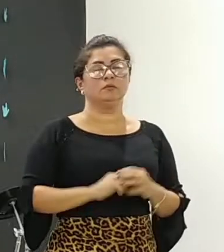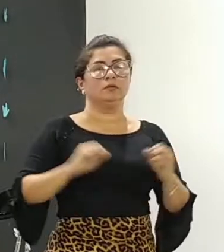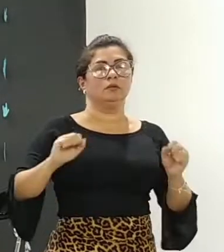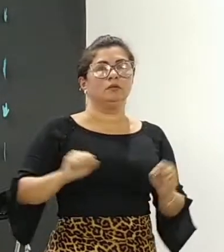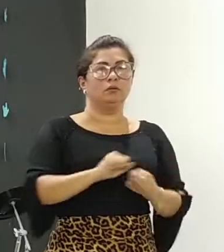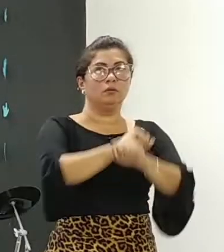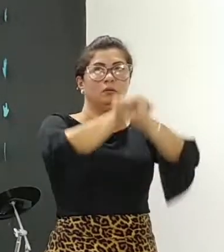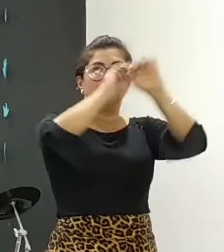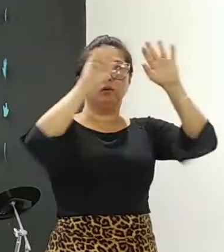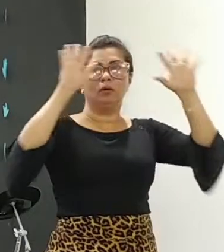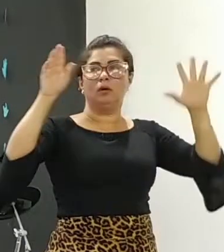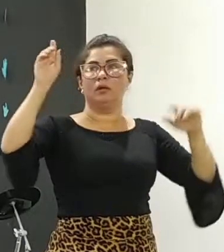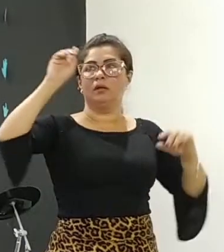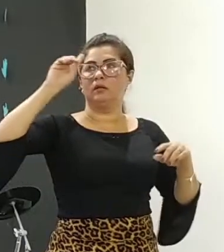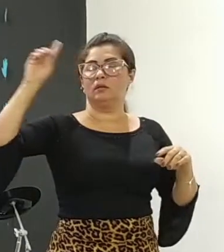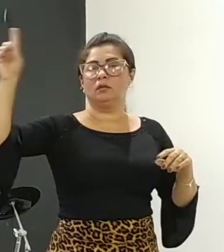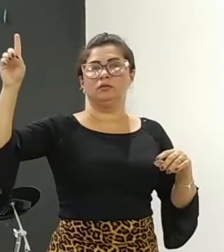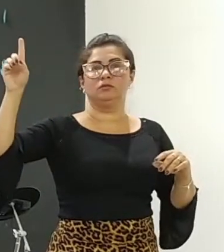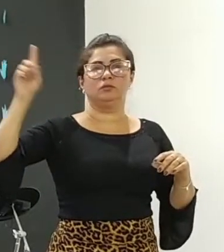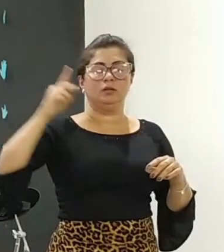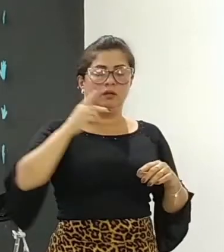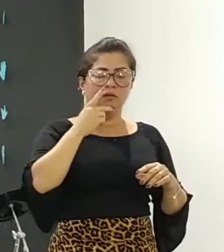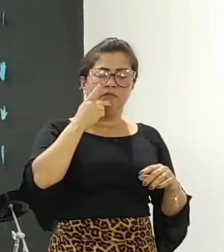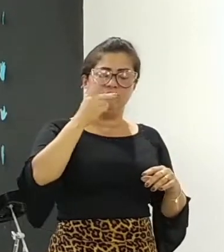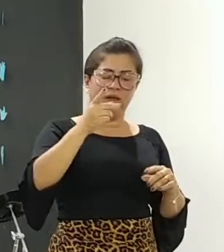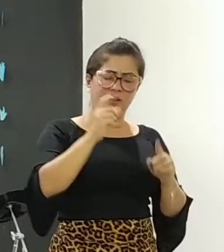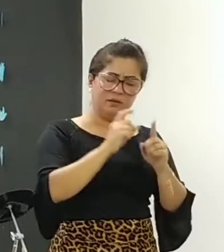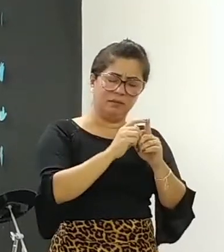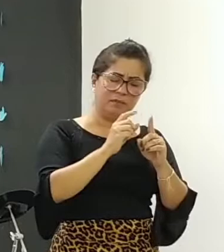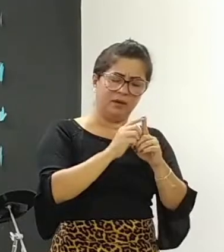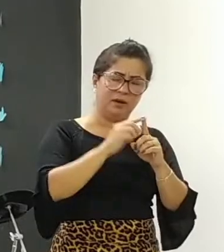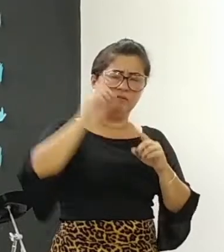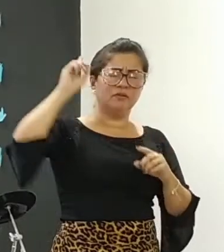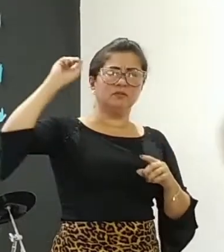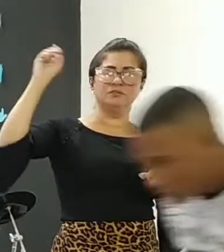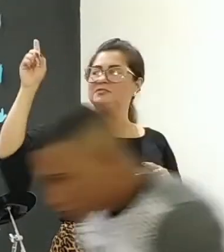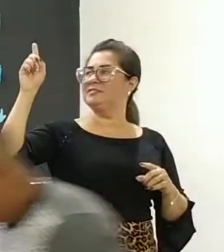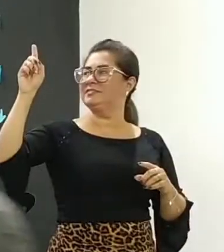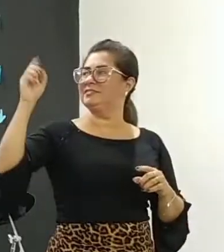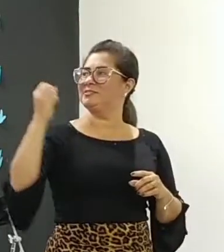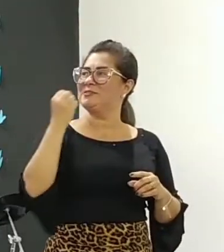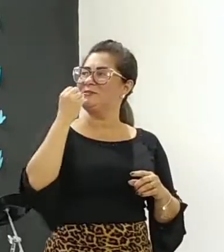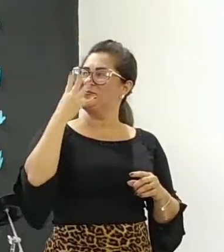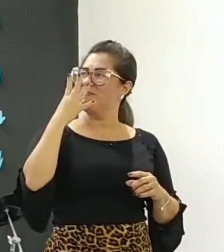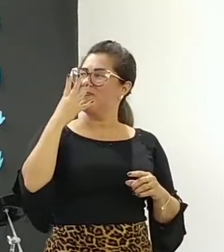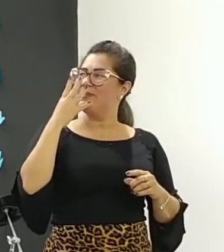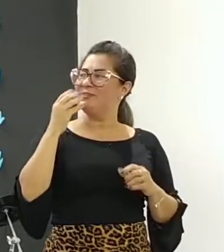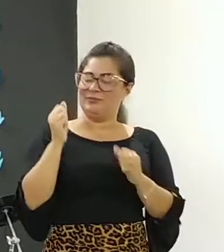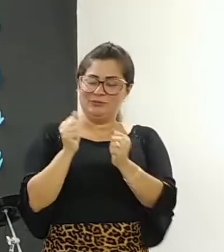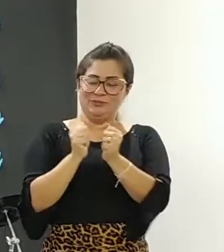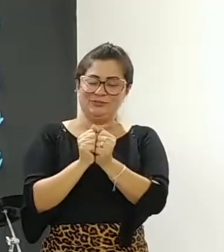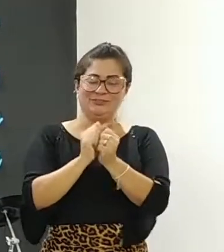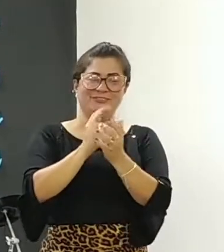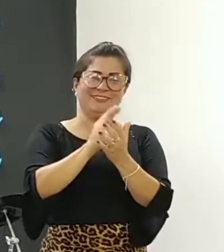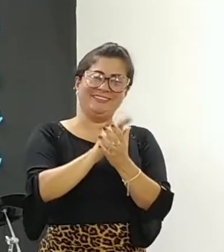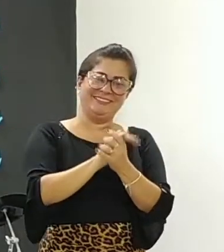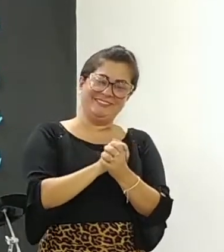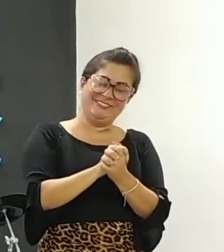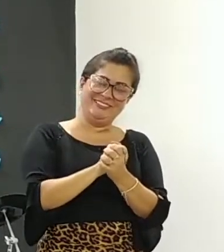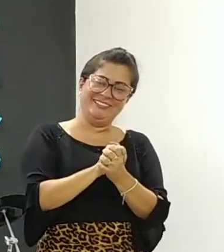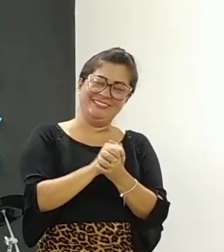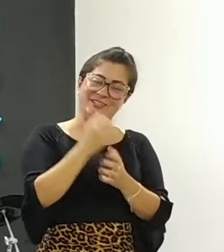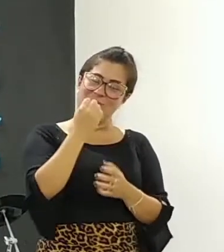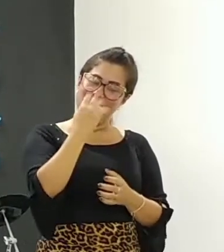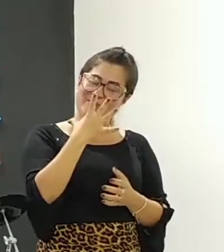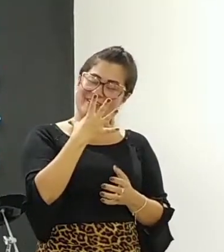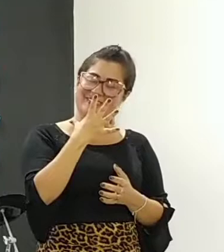Deus. Falar da palavra de Deus já é bom, né, irmãos? Poder falar ainda do lado da nossa esposa, né? Você prega aqui, na